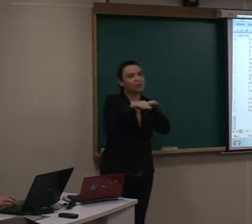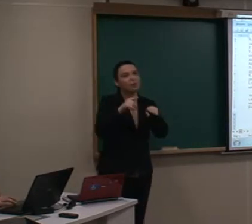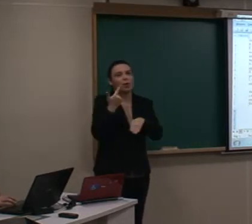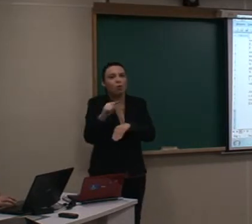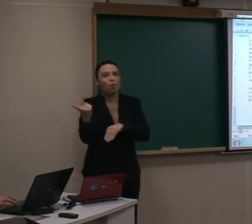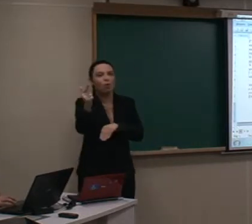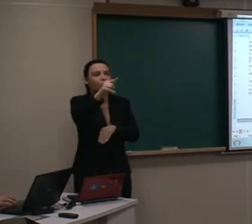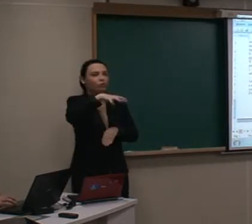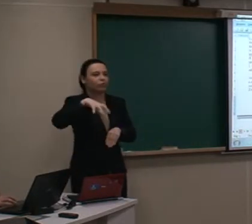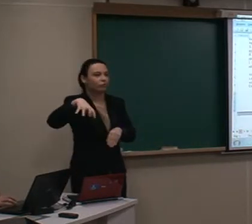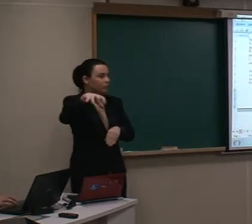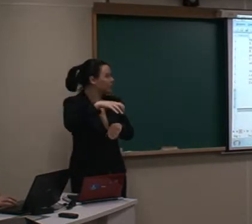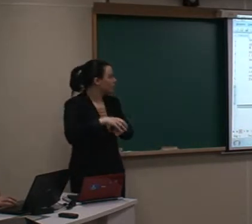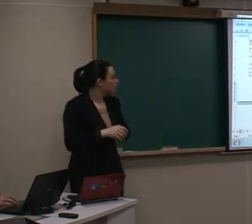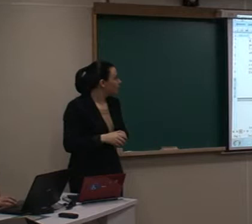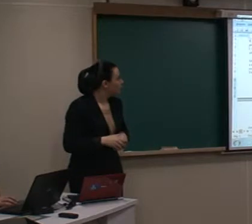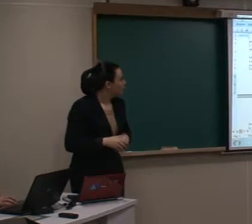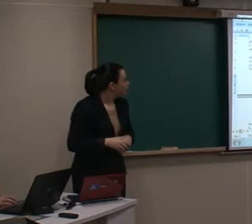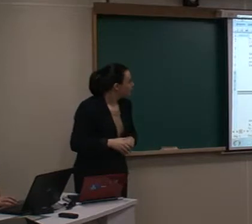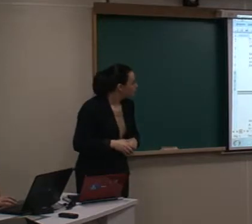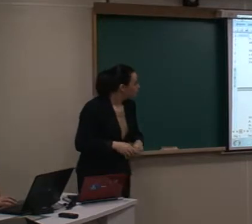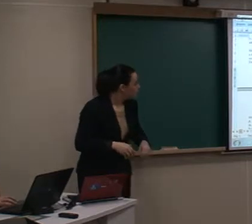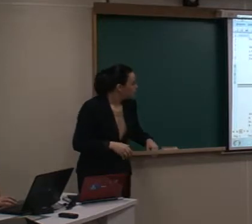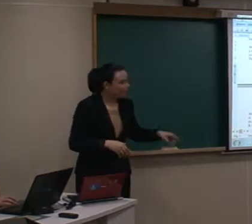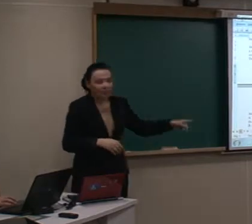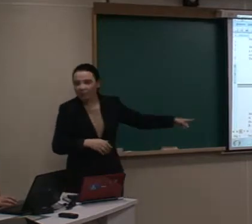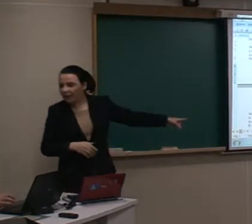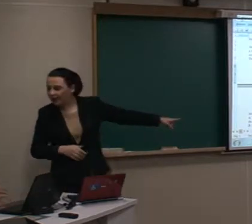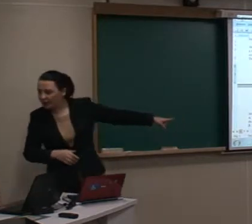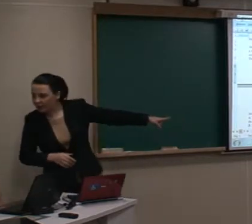Estão acompanhando aí? É tudo tranquilo?